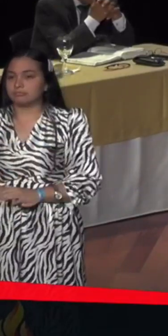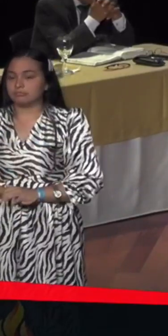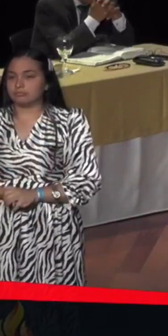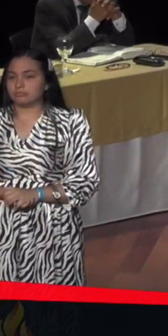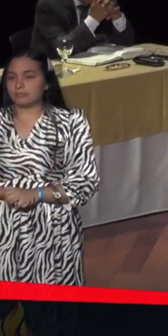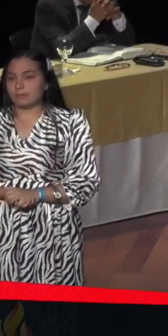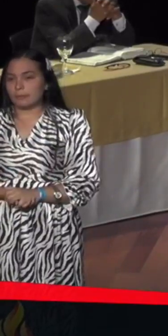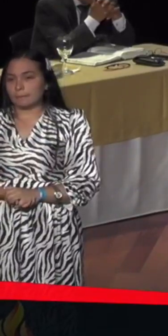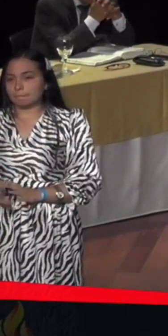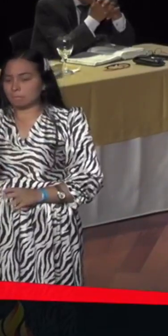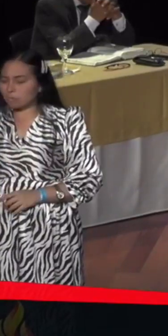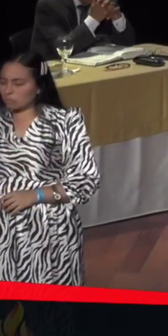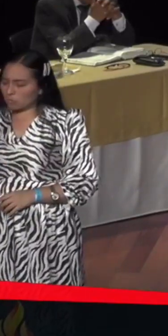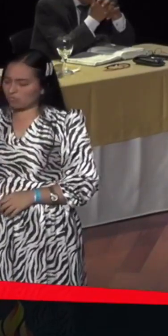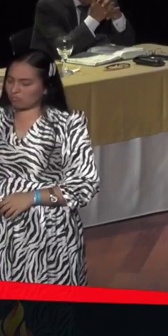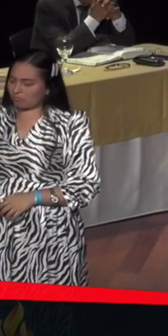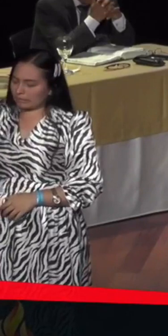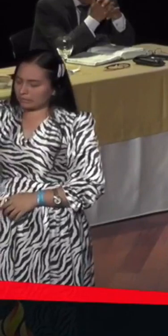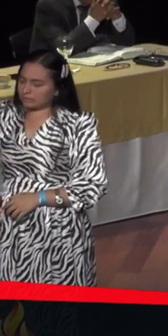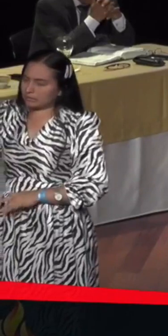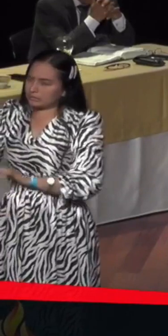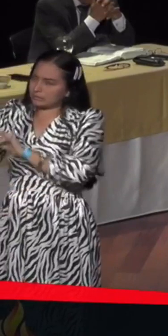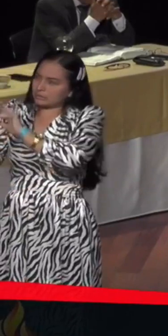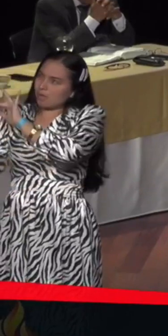Cuando alguien está conectado con Dios,